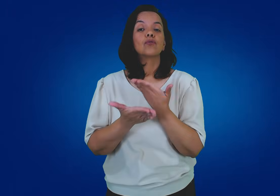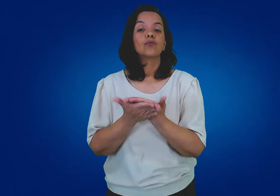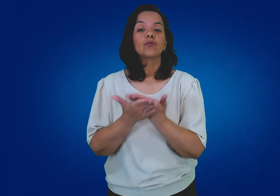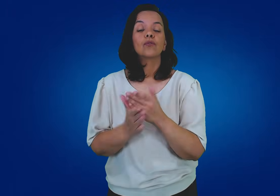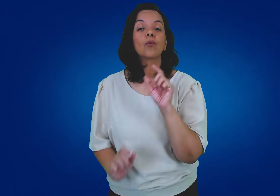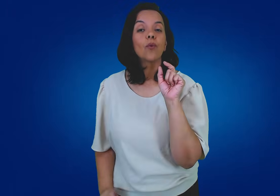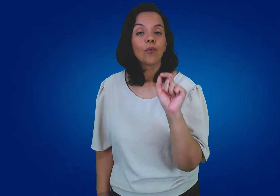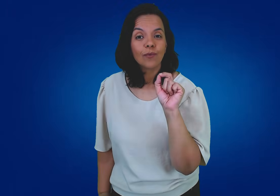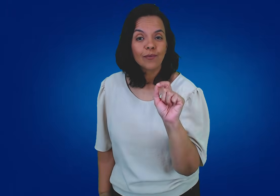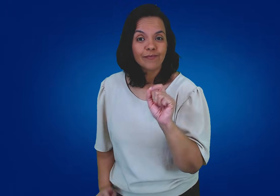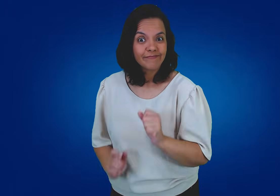estudamos?